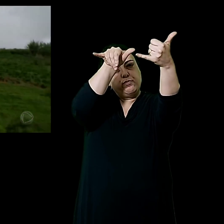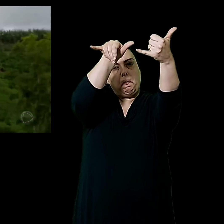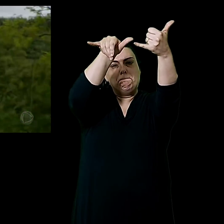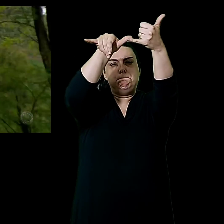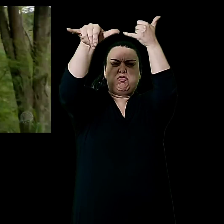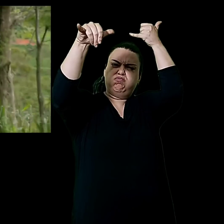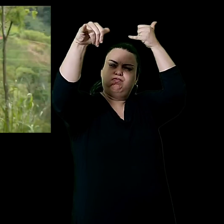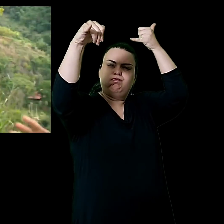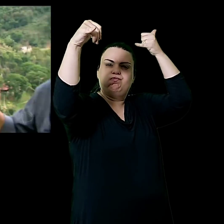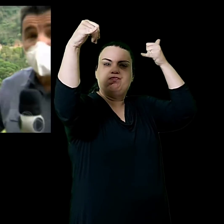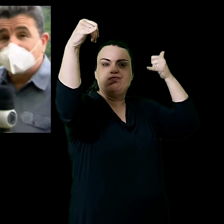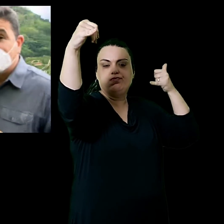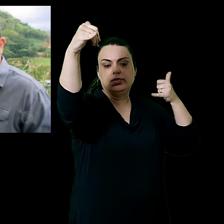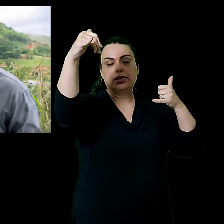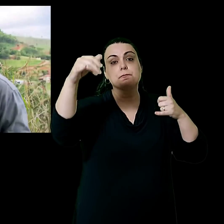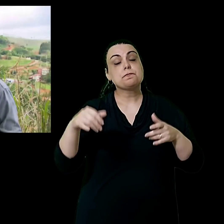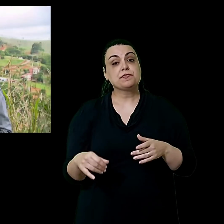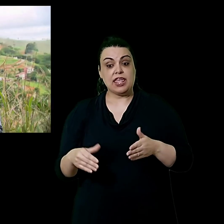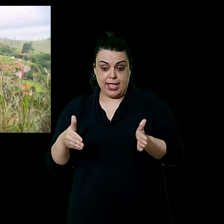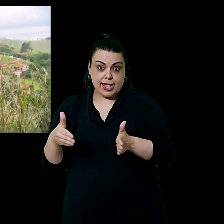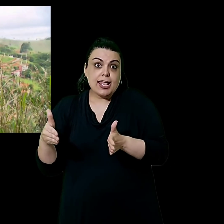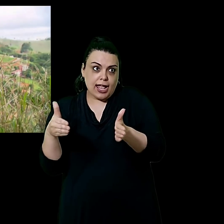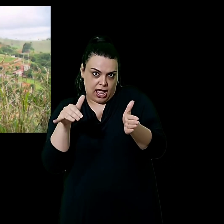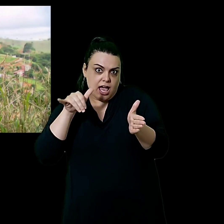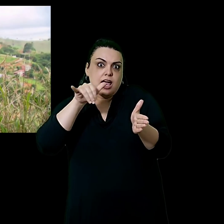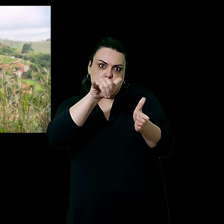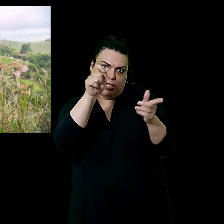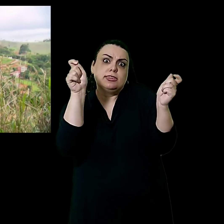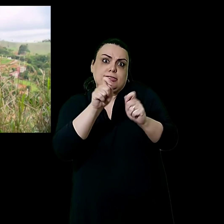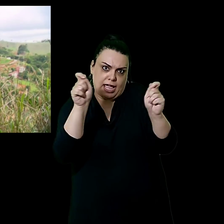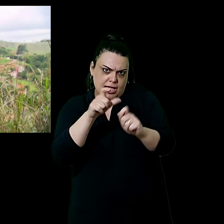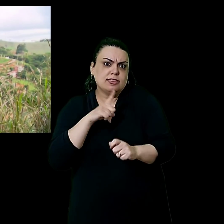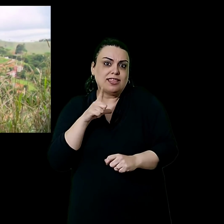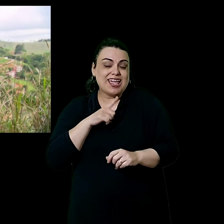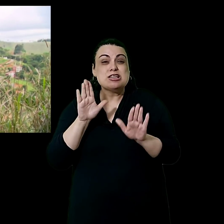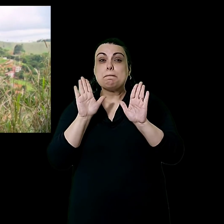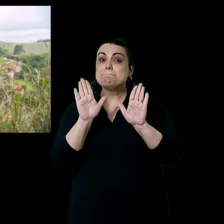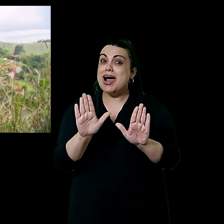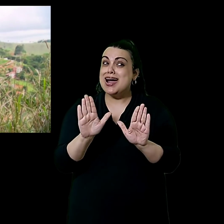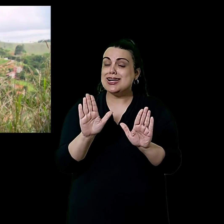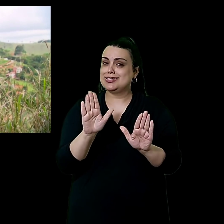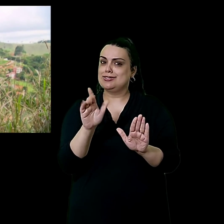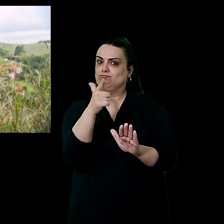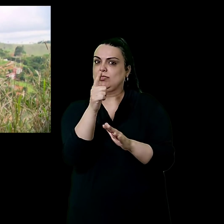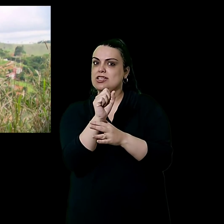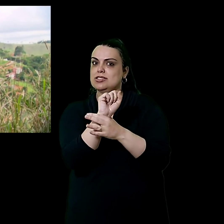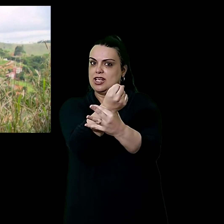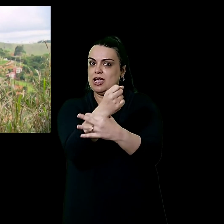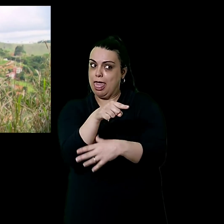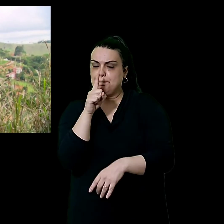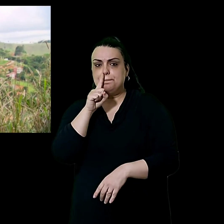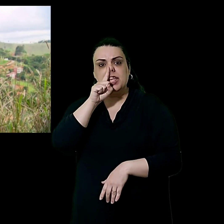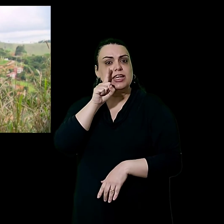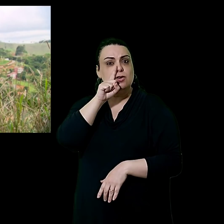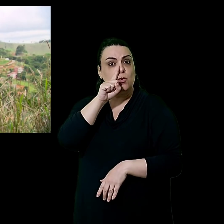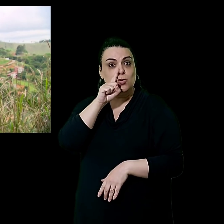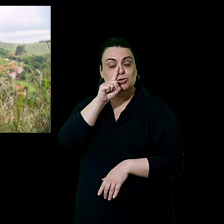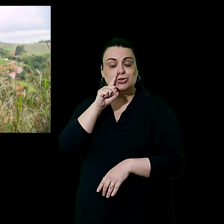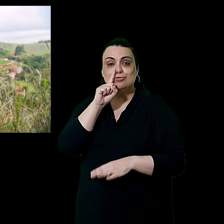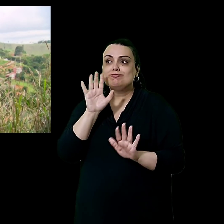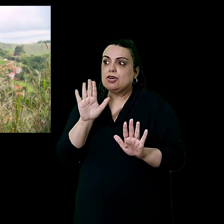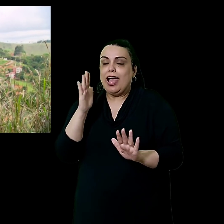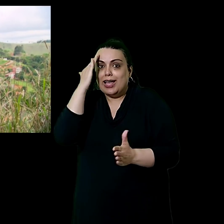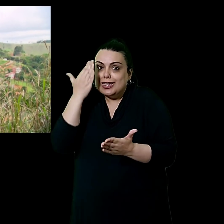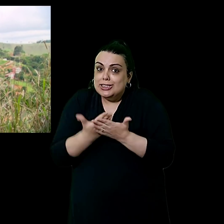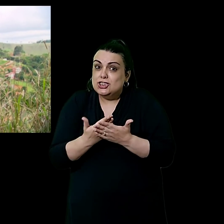o avião bateu. Essa rota existe oficialmente na aviação, embora não seja a mais segura, o que leva a crer